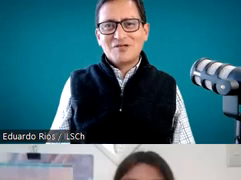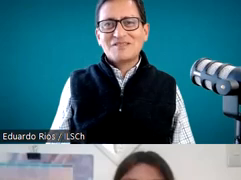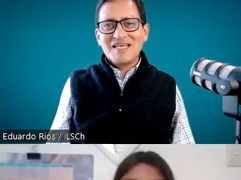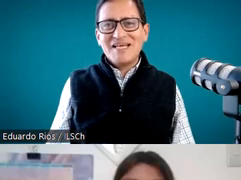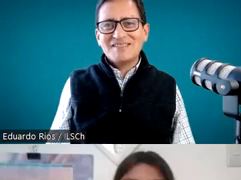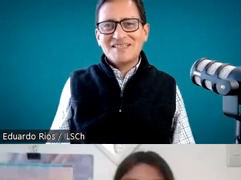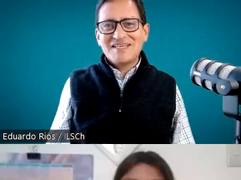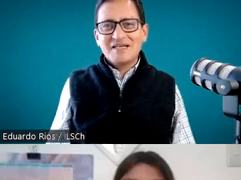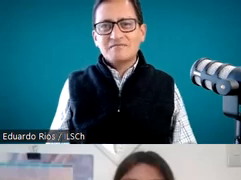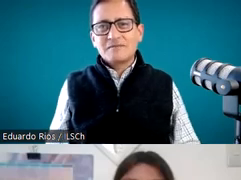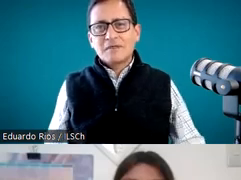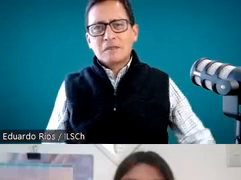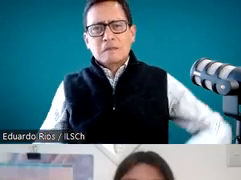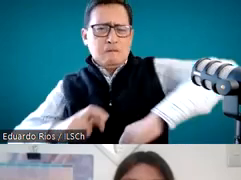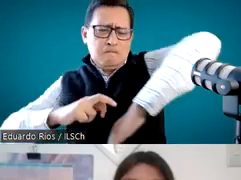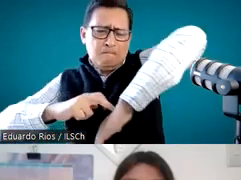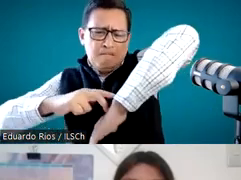Palabras. Pero en señas sería